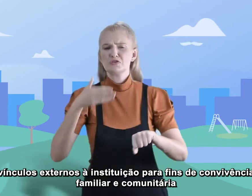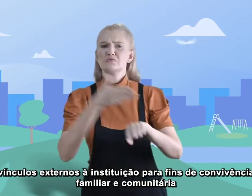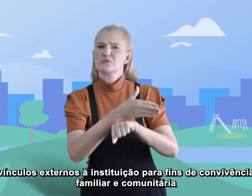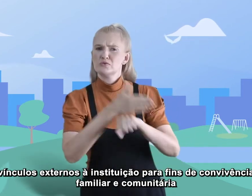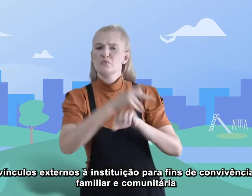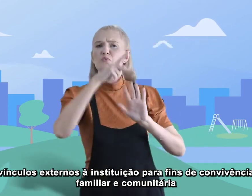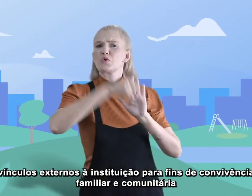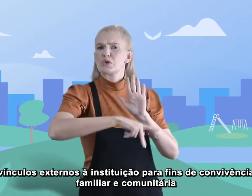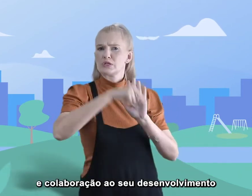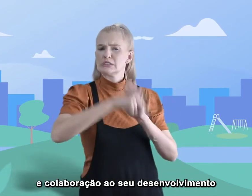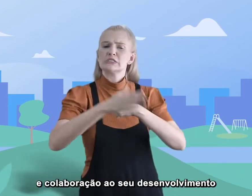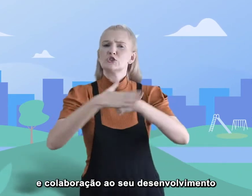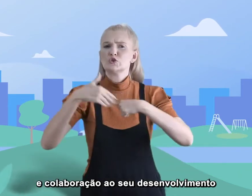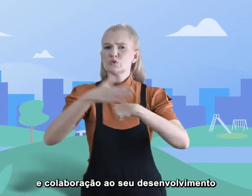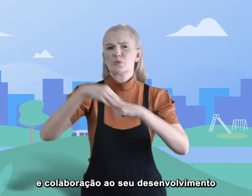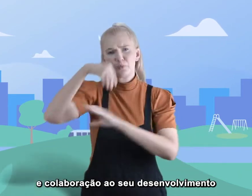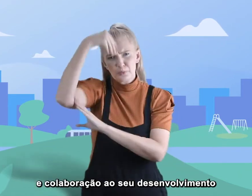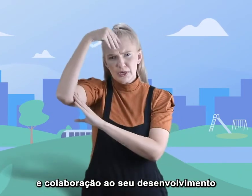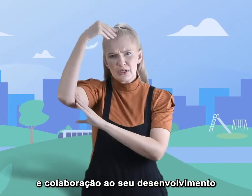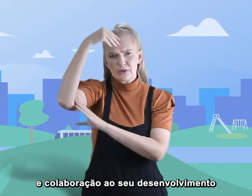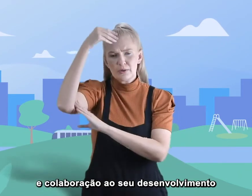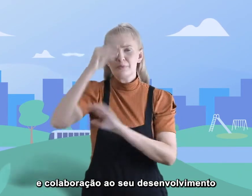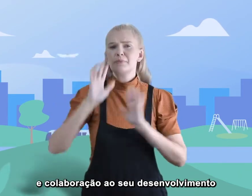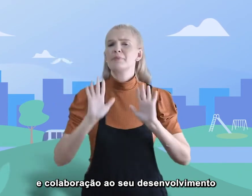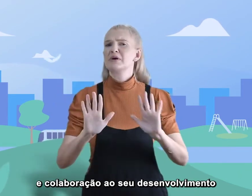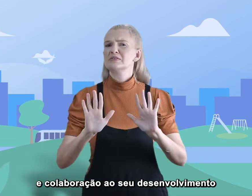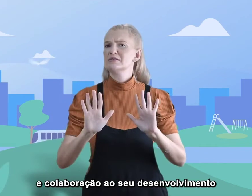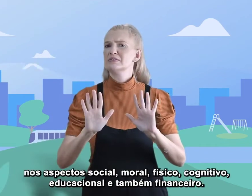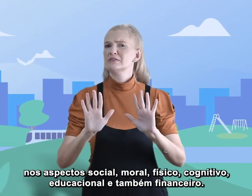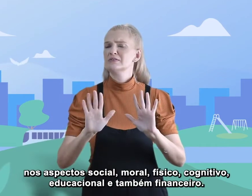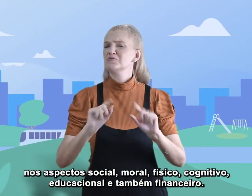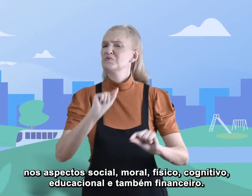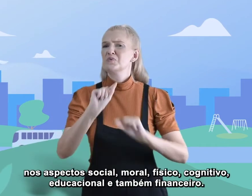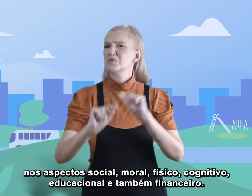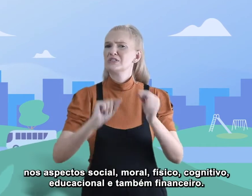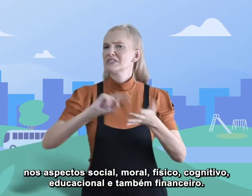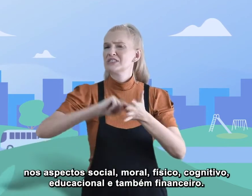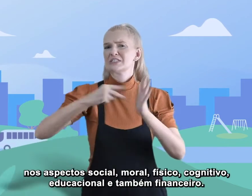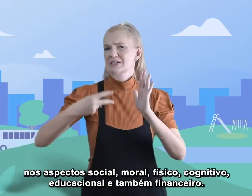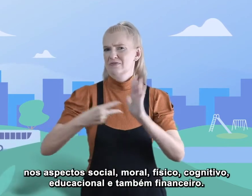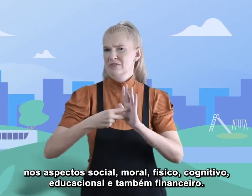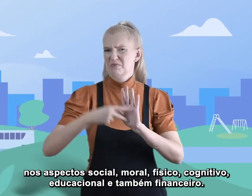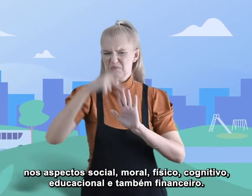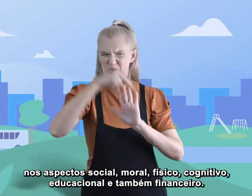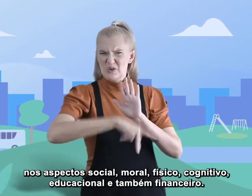comunitária, e colaboração ao seu desenvolvimento nos aspectos